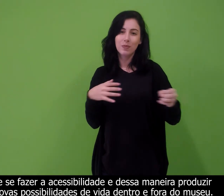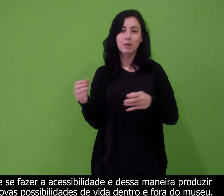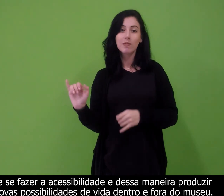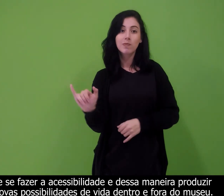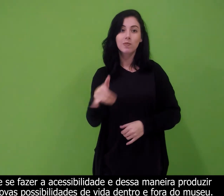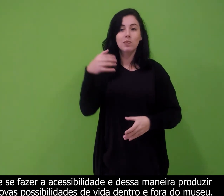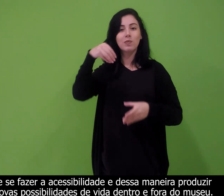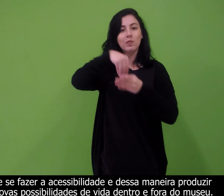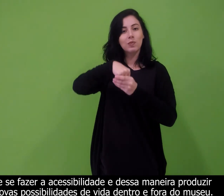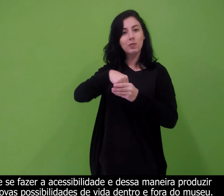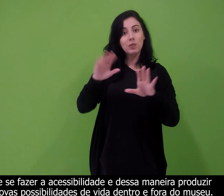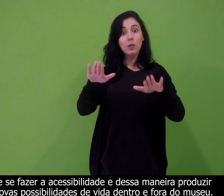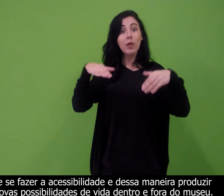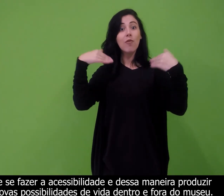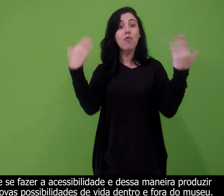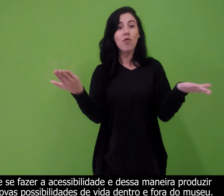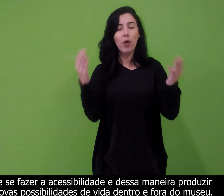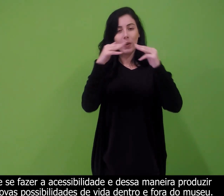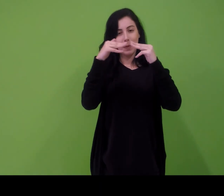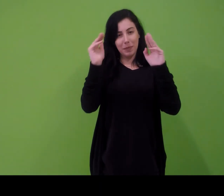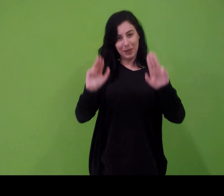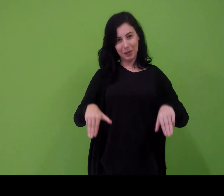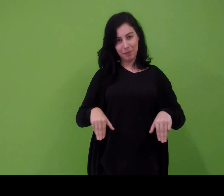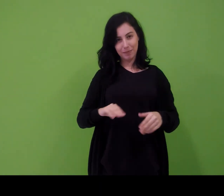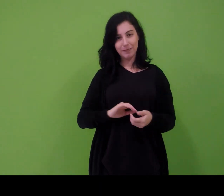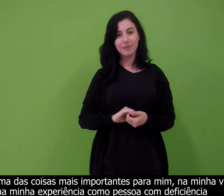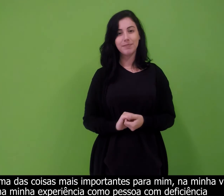possibilidades de vida dentro e fora do museu. E o que